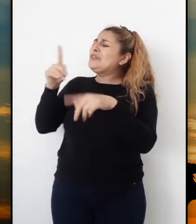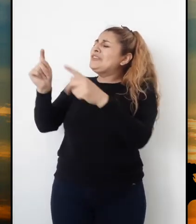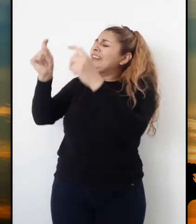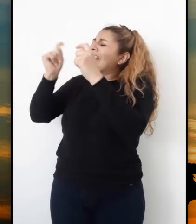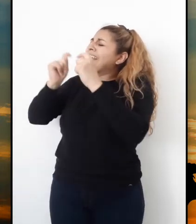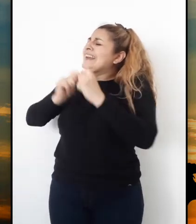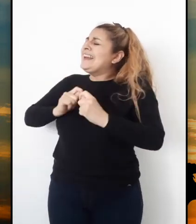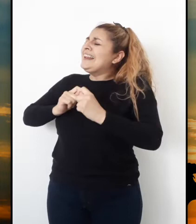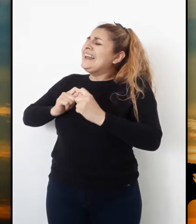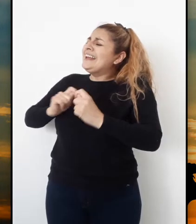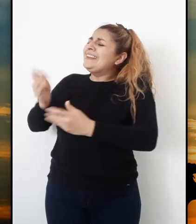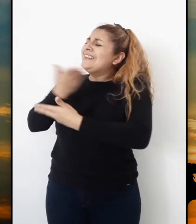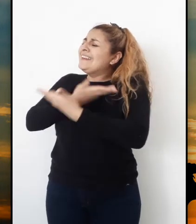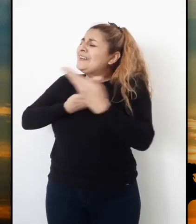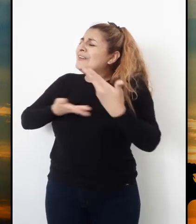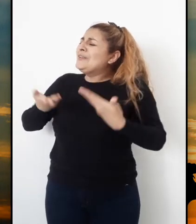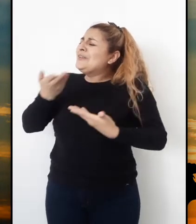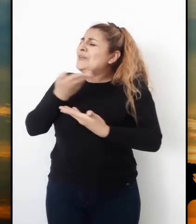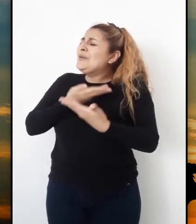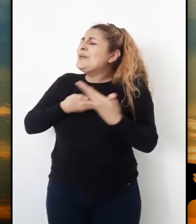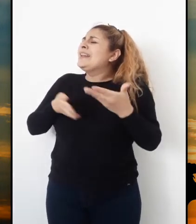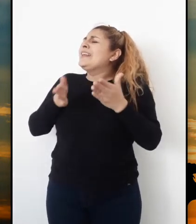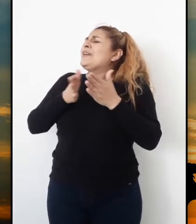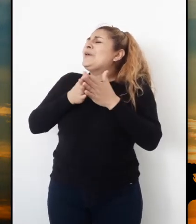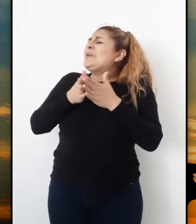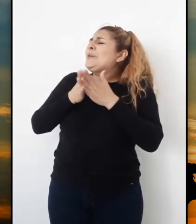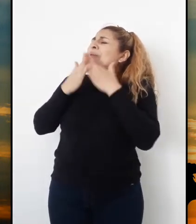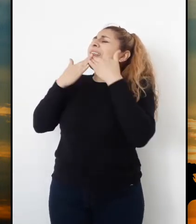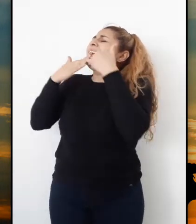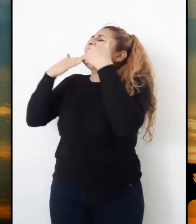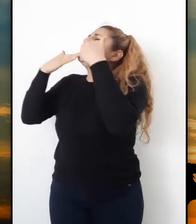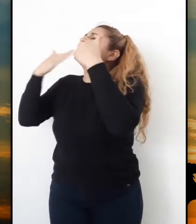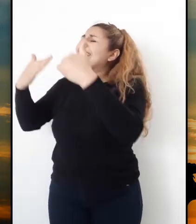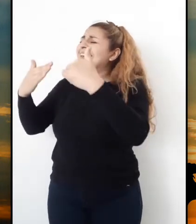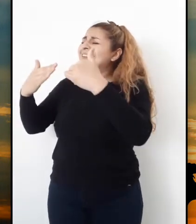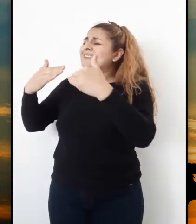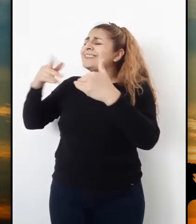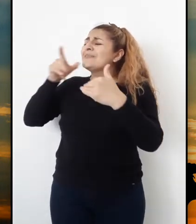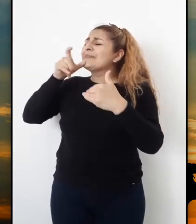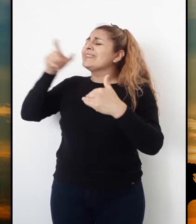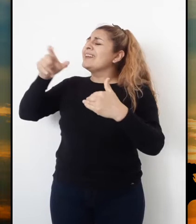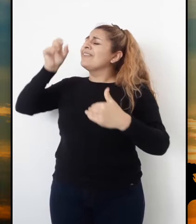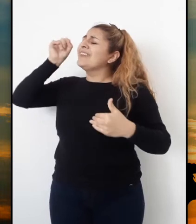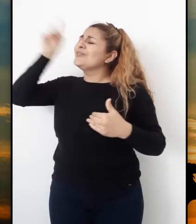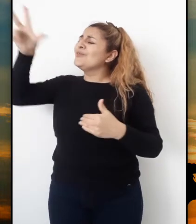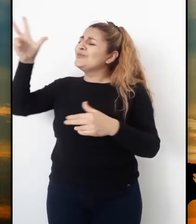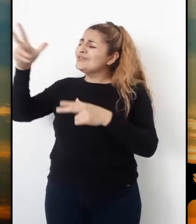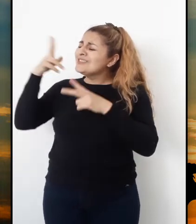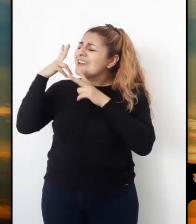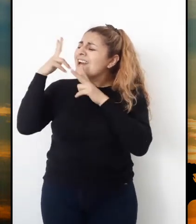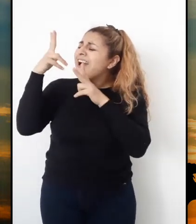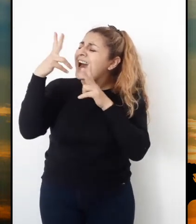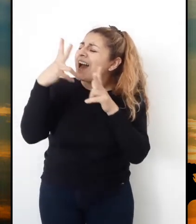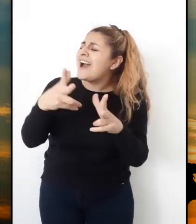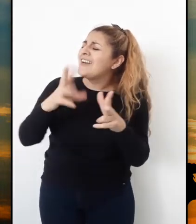que nos das. D'être ensemble. De estar juntos. Pour partager, Seigneur, ta parole. Para compartir tu palabra. Nous te prions, Père Céleste, de nous guider